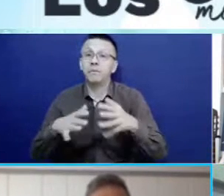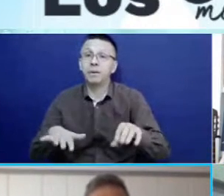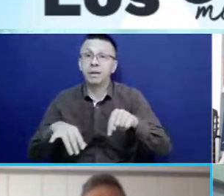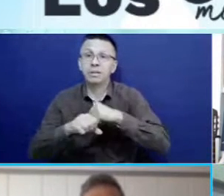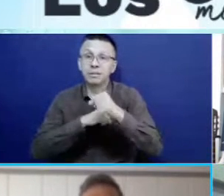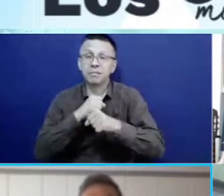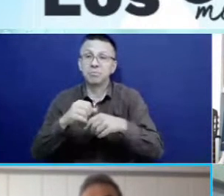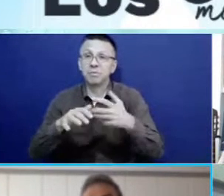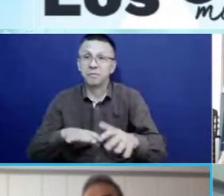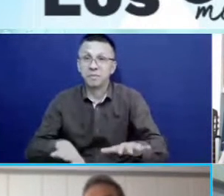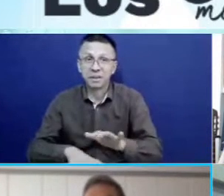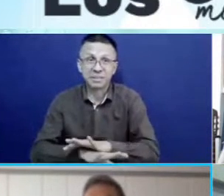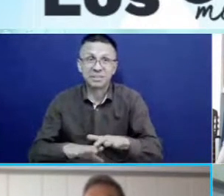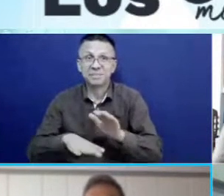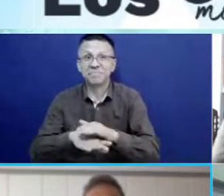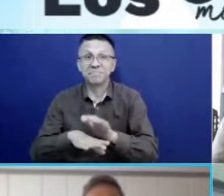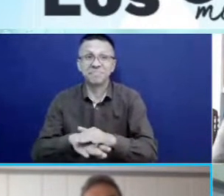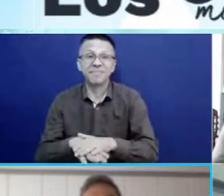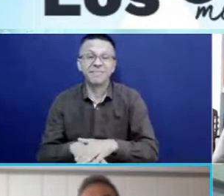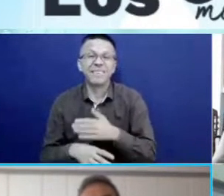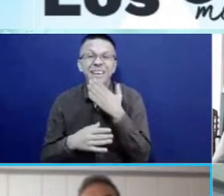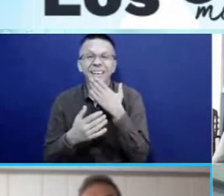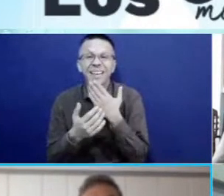año, entonces yo quiero agradecerle,